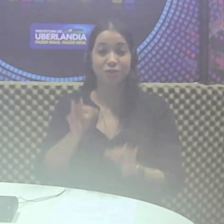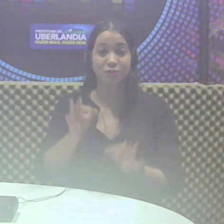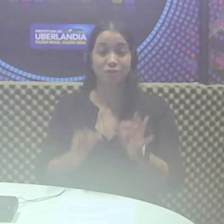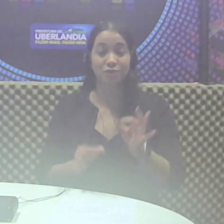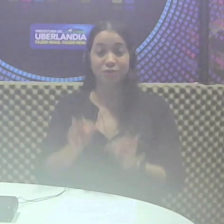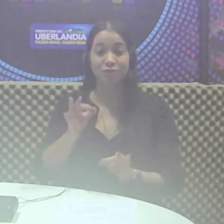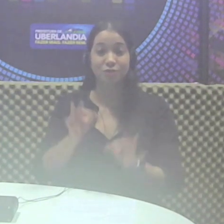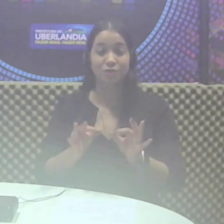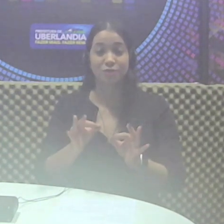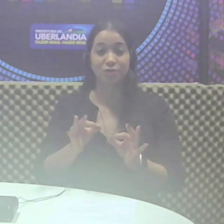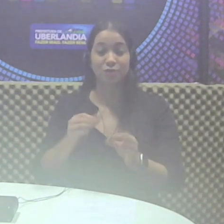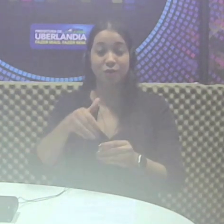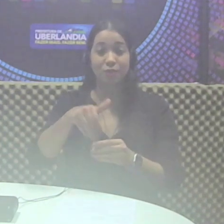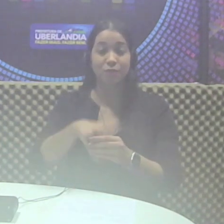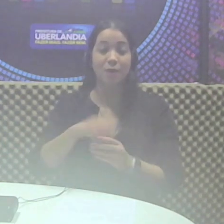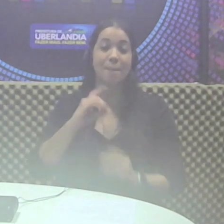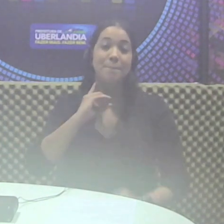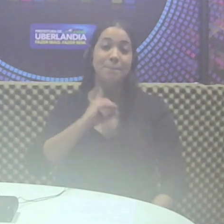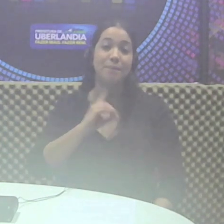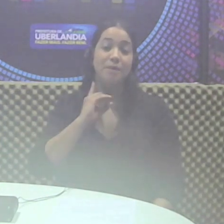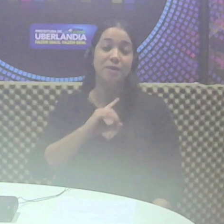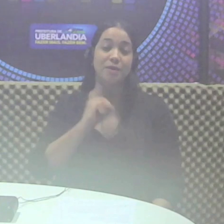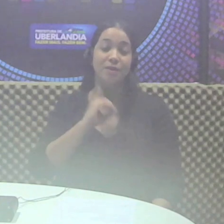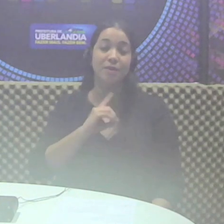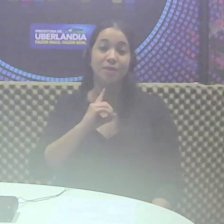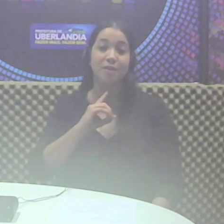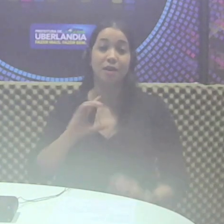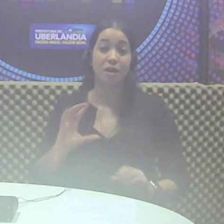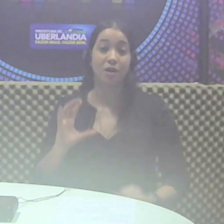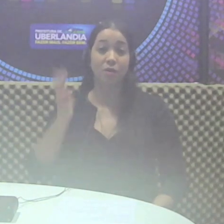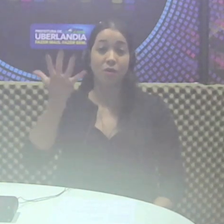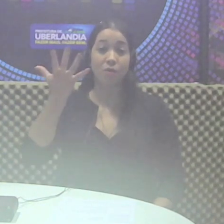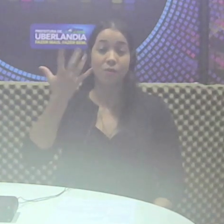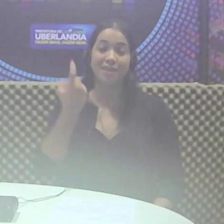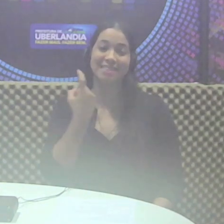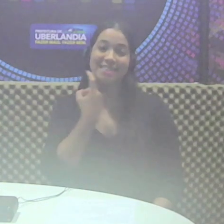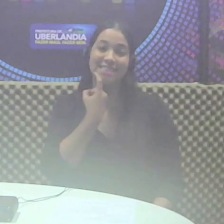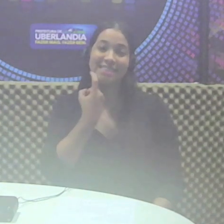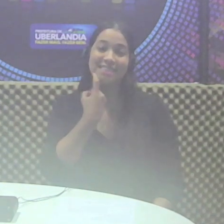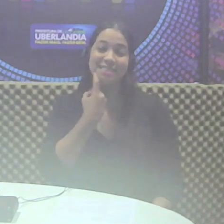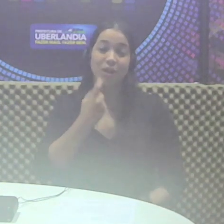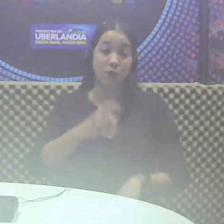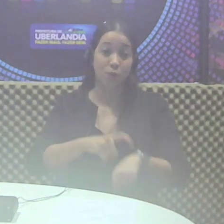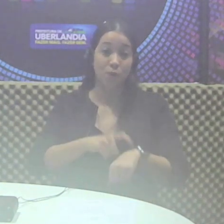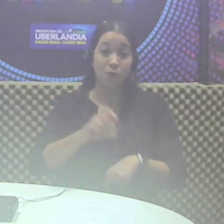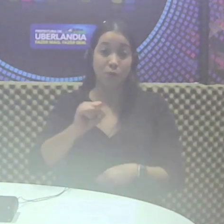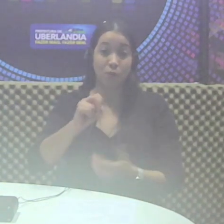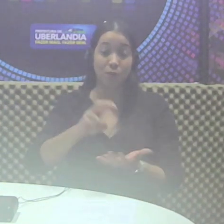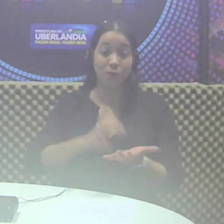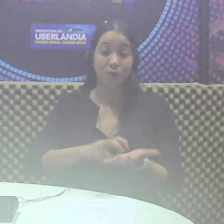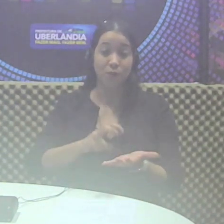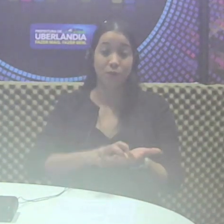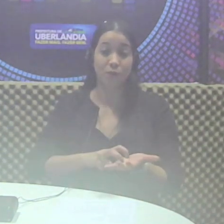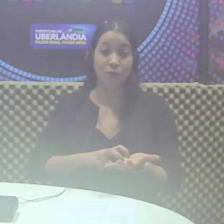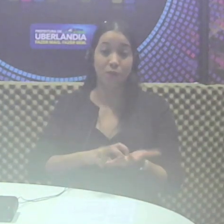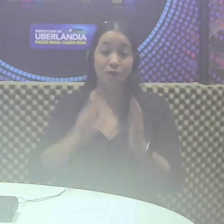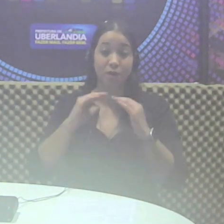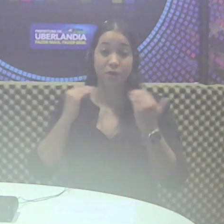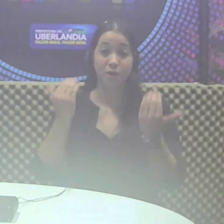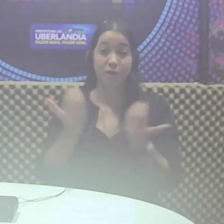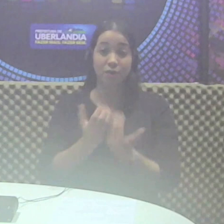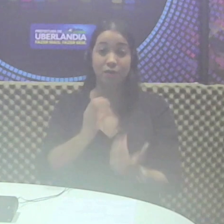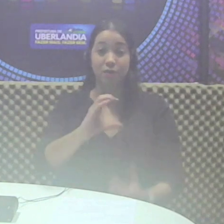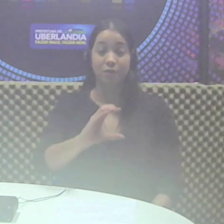Regional Eleitoral de Minas Gerais e será realizado nesta sexta-feira, a partir das 8 da manhã, no auditório da